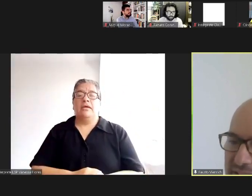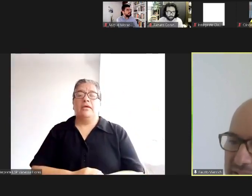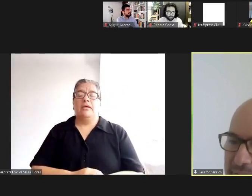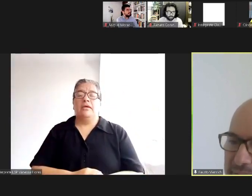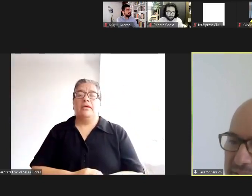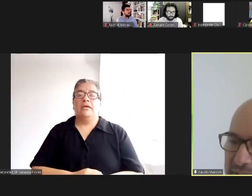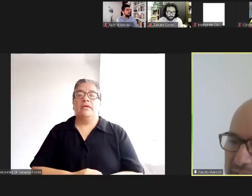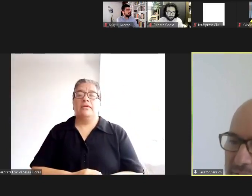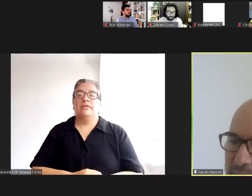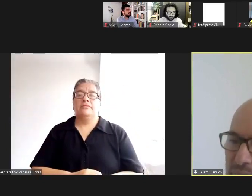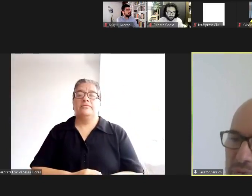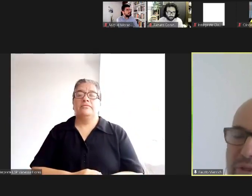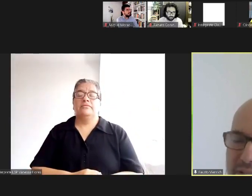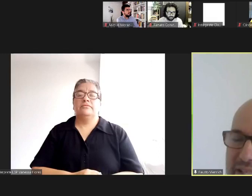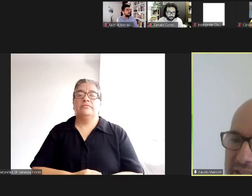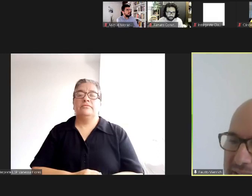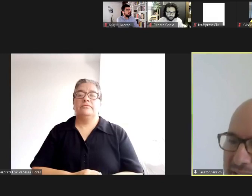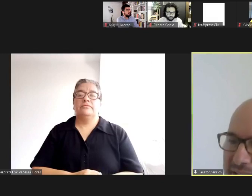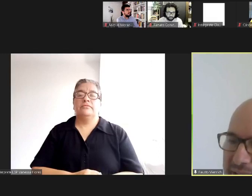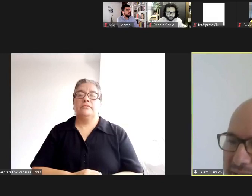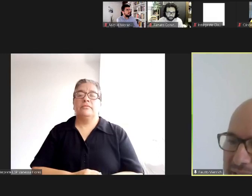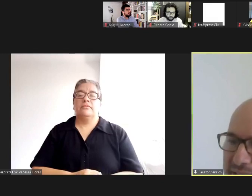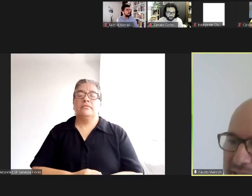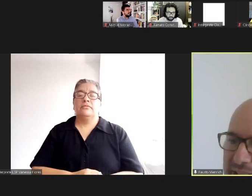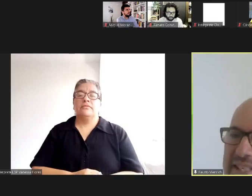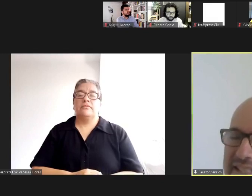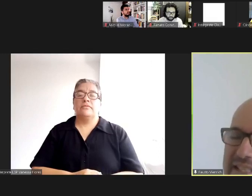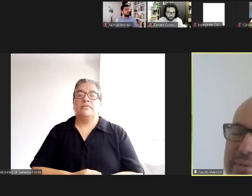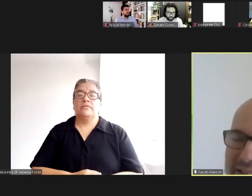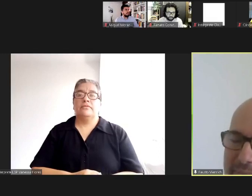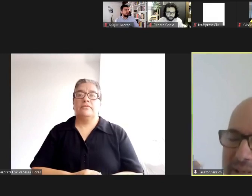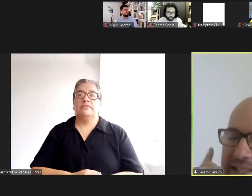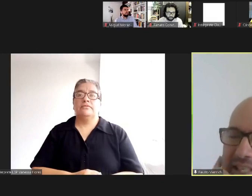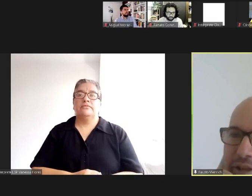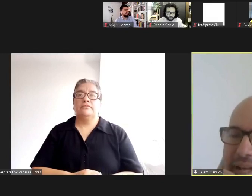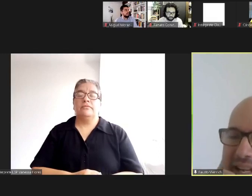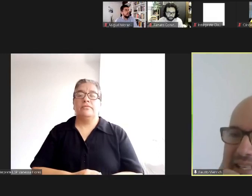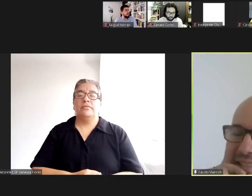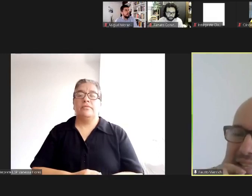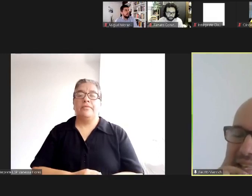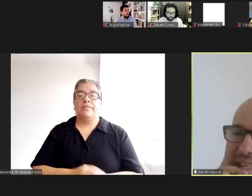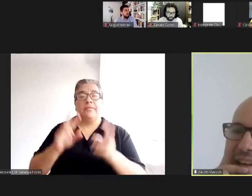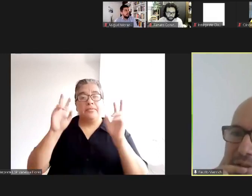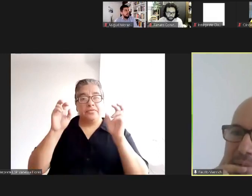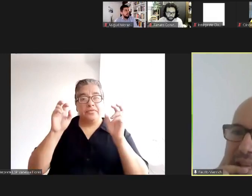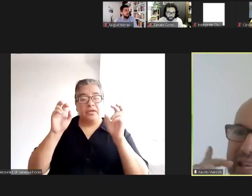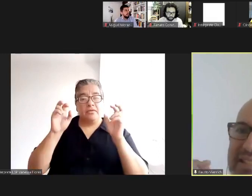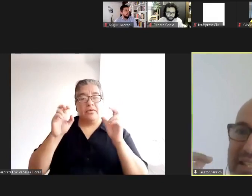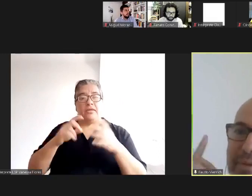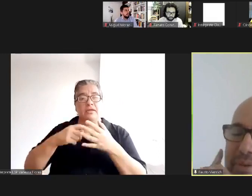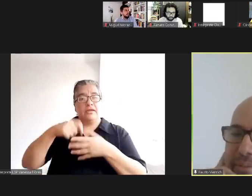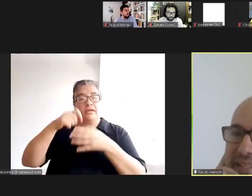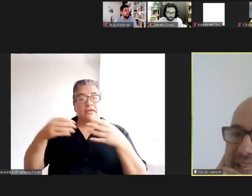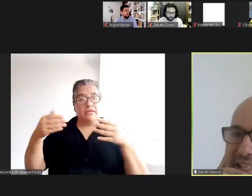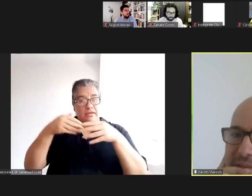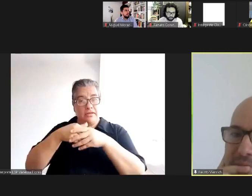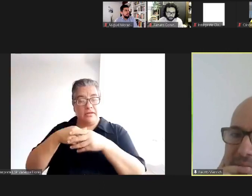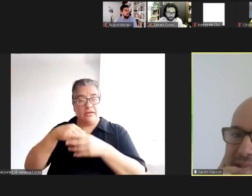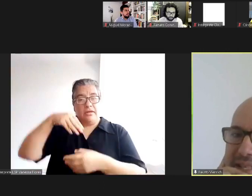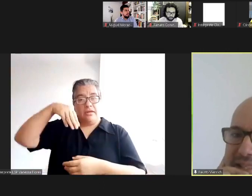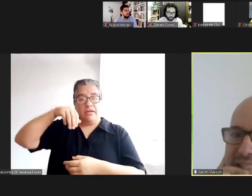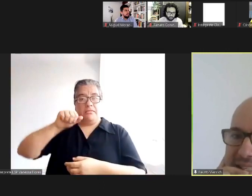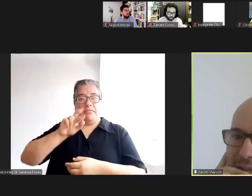en pleno punto de tratativa, el tema del Tratado de Marrakech, y la forma en que este se iba a implementar,